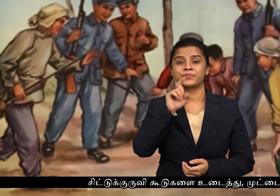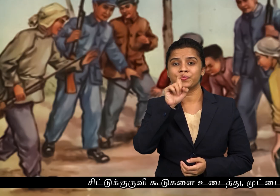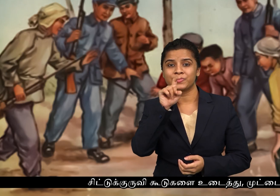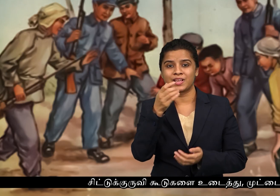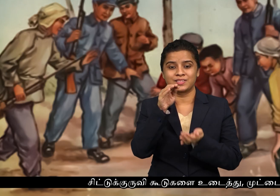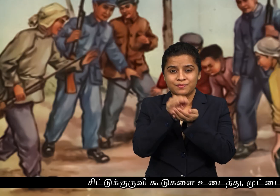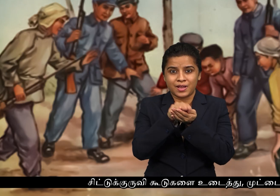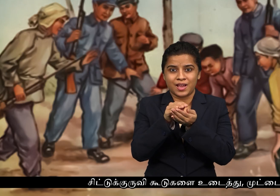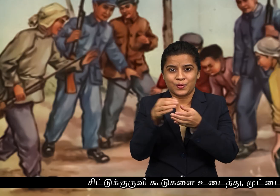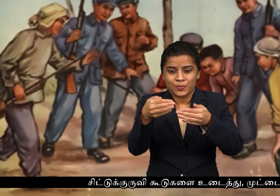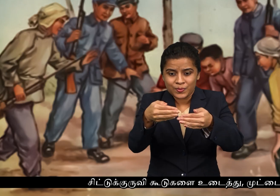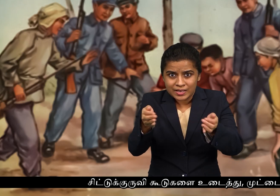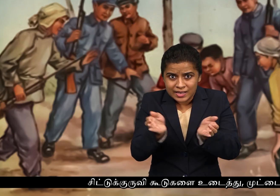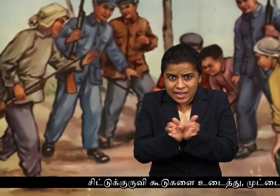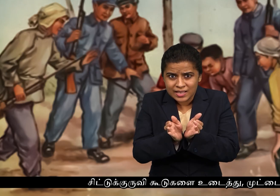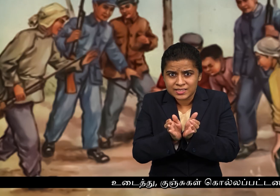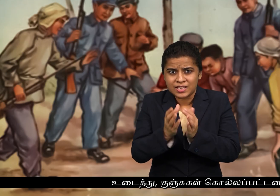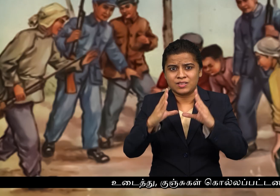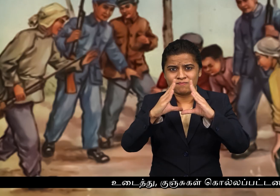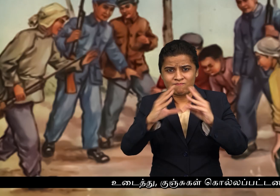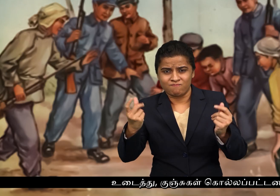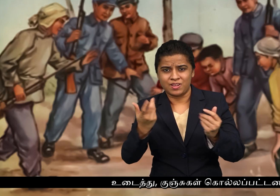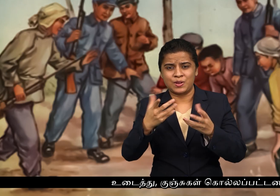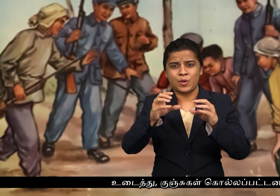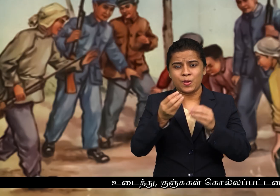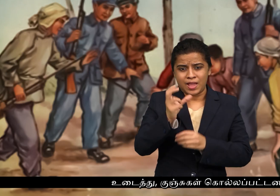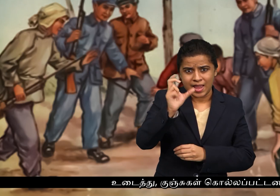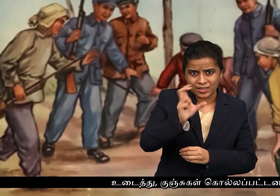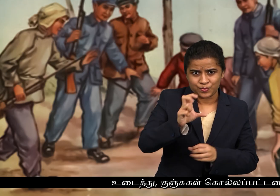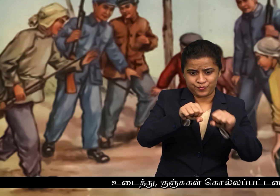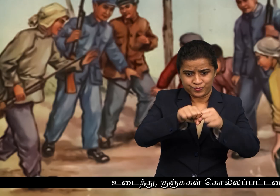சிட்டுக்குருவி கூடுகளை உடைத்து முட்டைகளை உடைத்து குஞ்சுகள் கொல்லப்பட்டன.